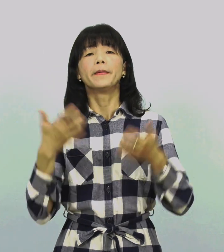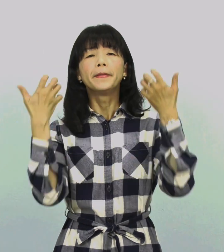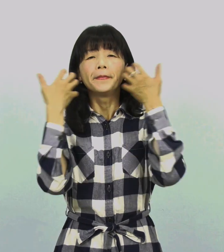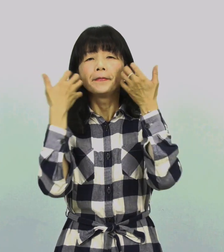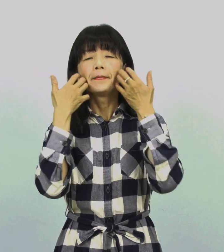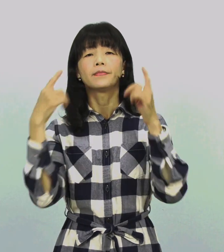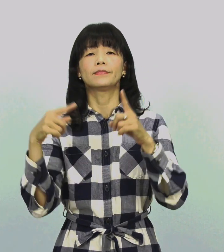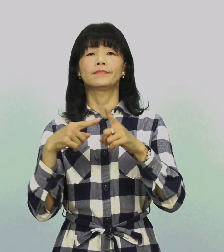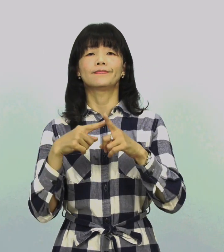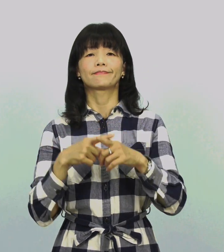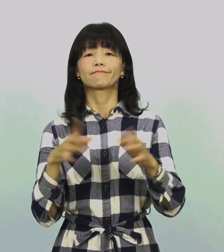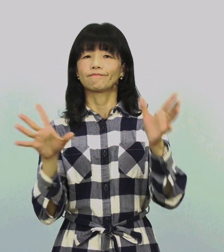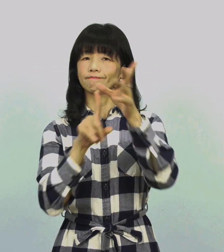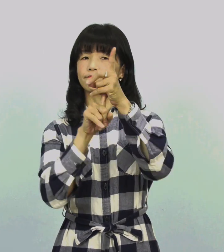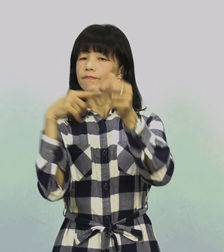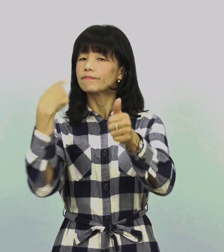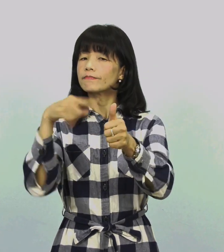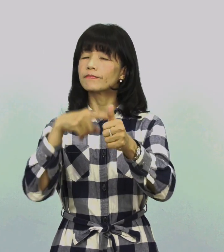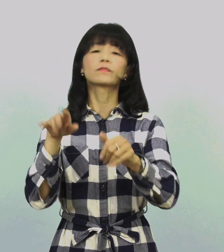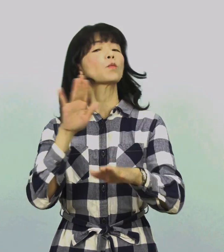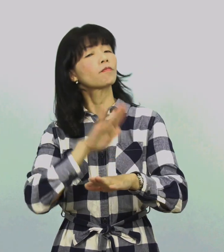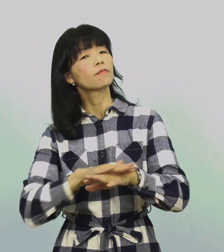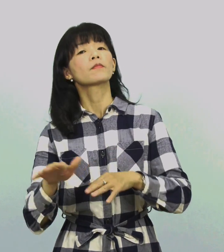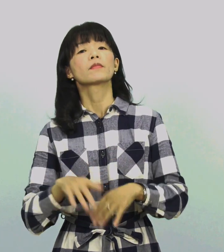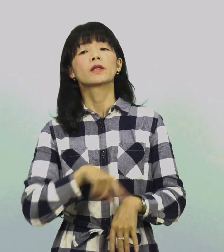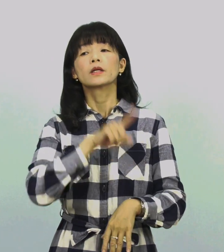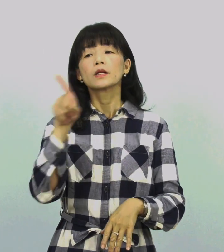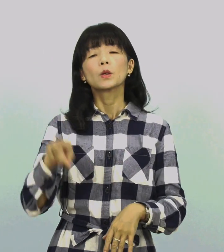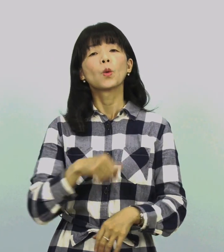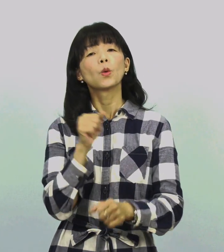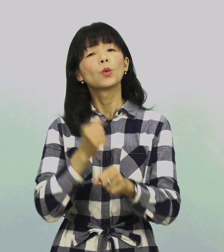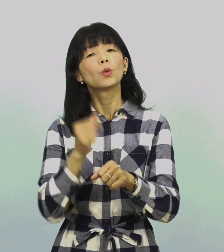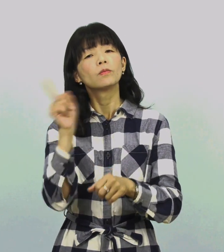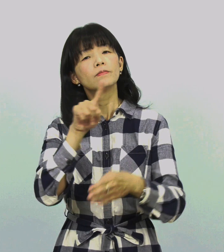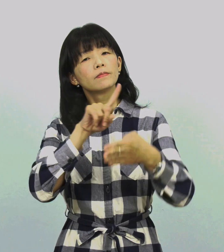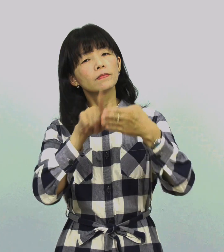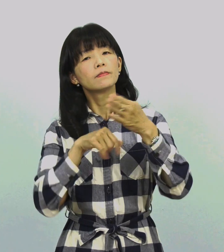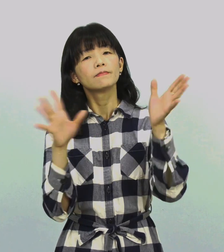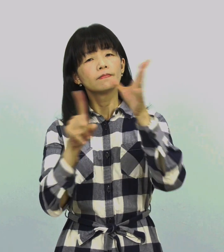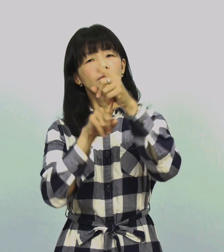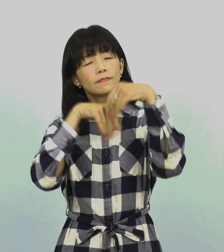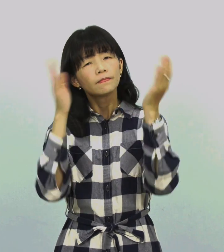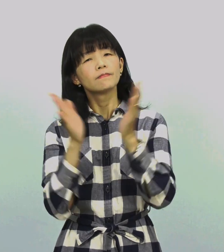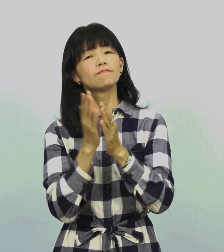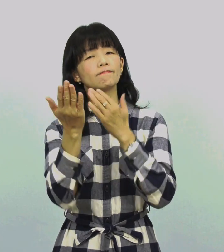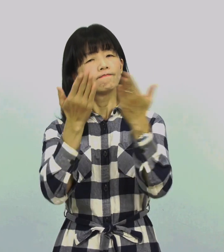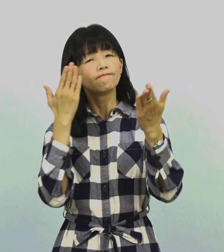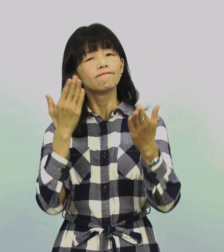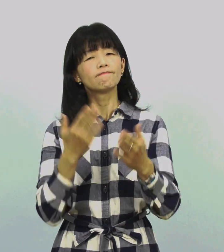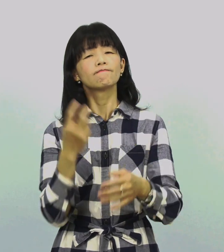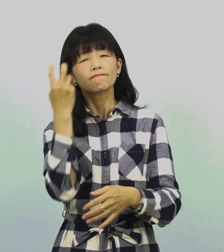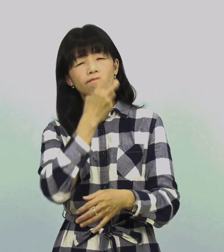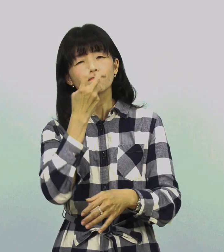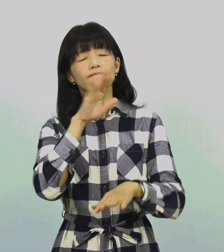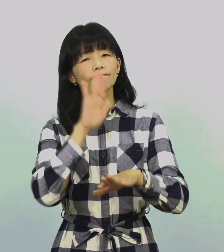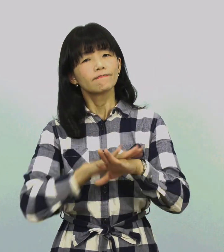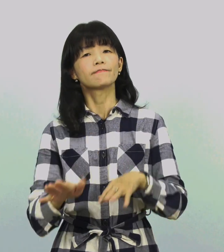怨的也要受到神的教导。不论我们做什么事，神都知道也都查验。神的工